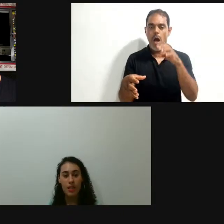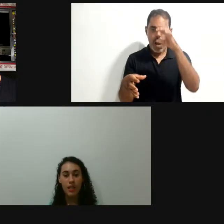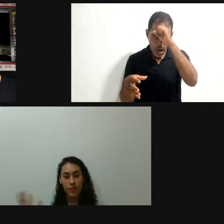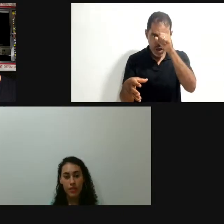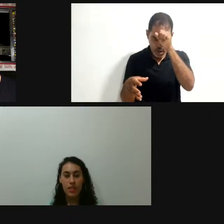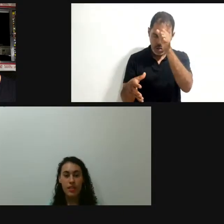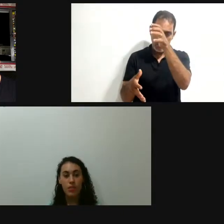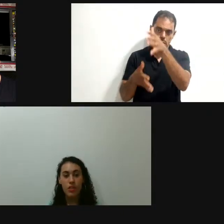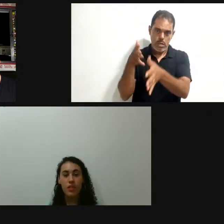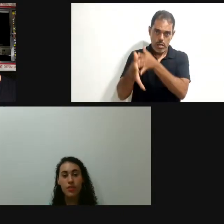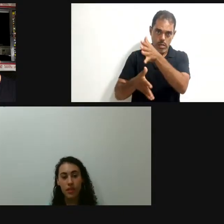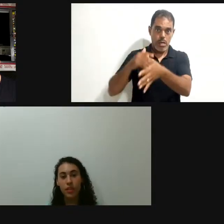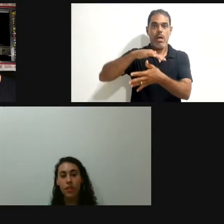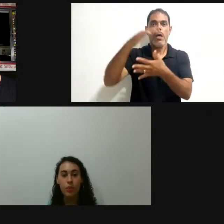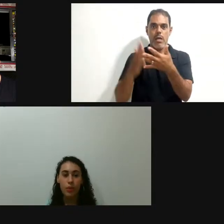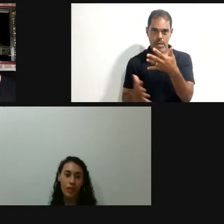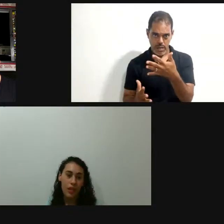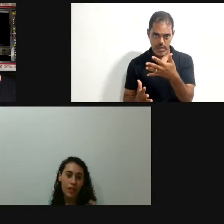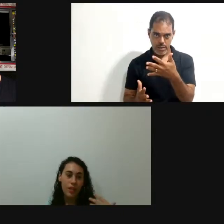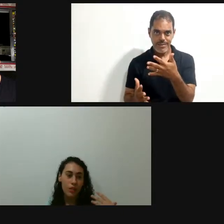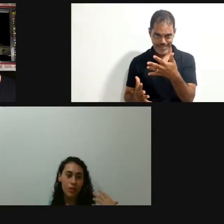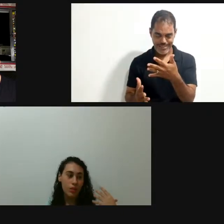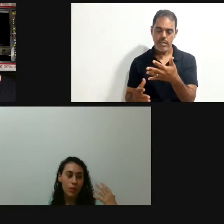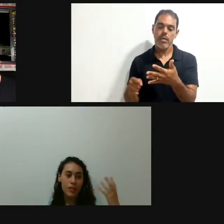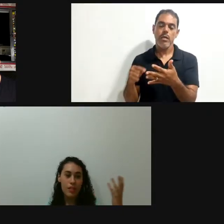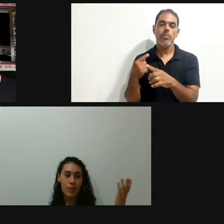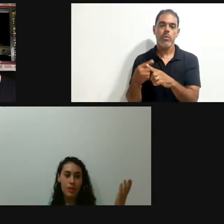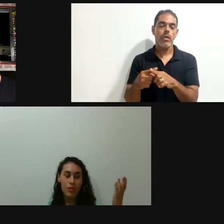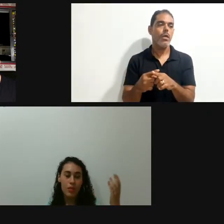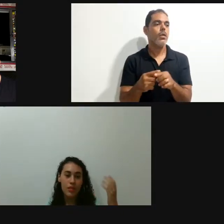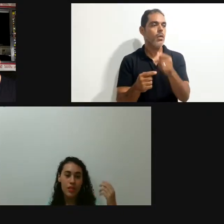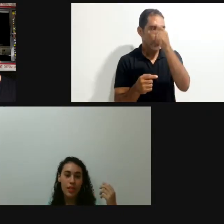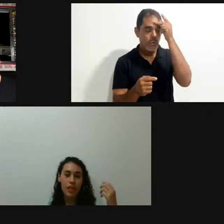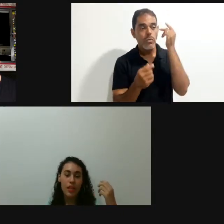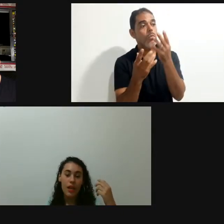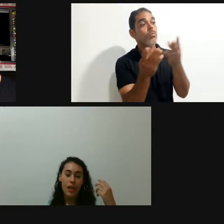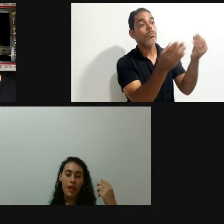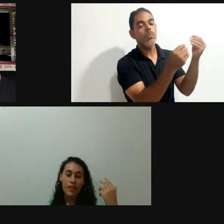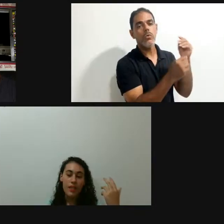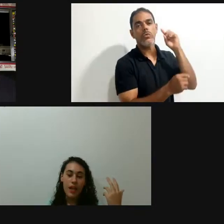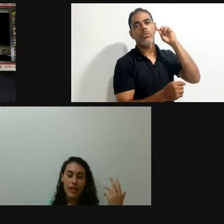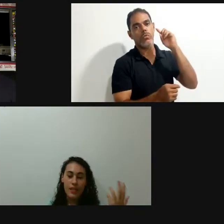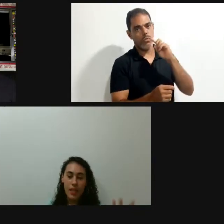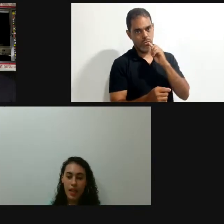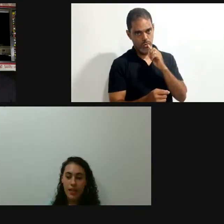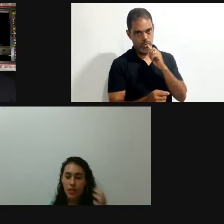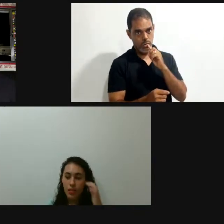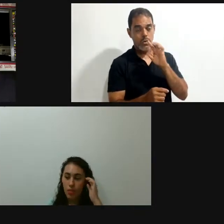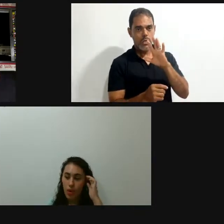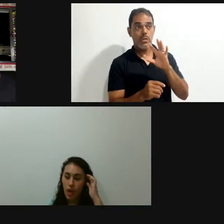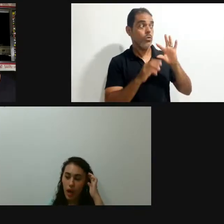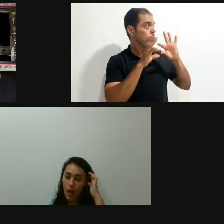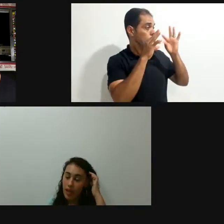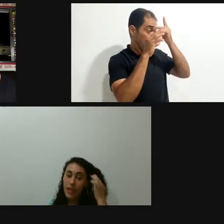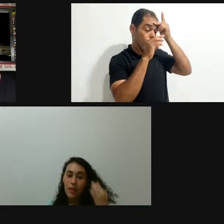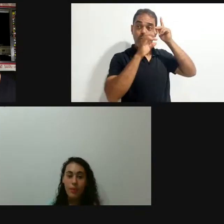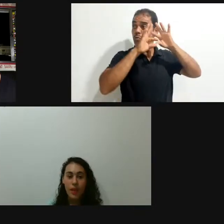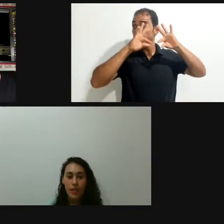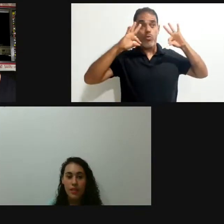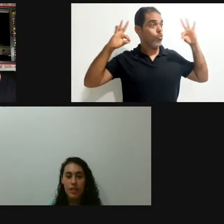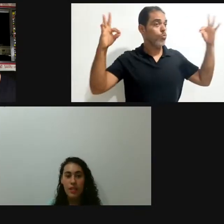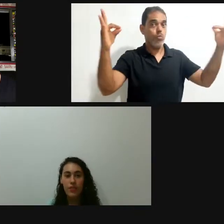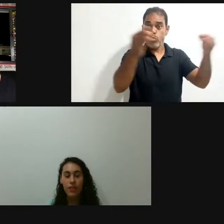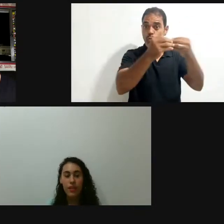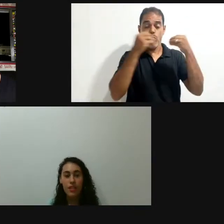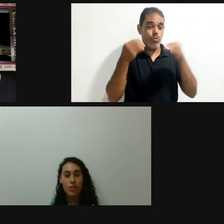elas têm a deficiência auditiva, porque nem todas as pessoas têm esse acesso a